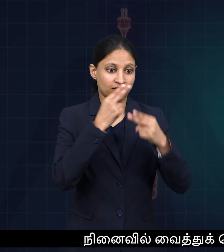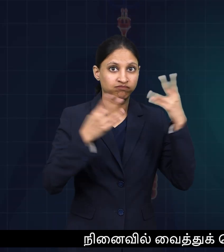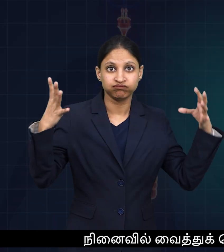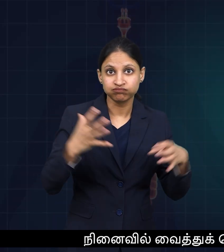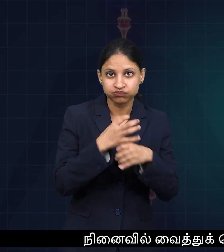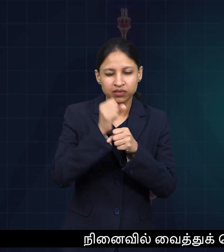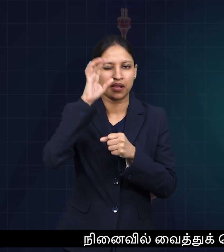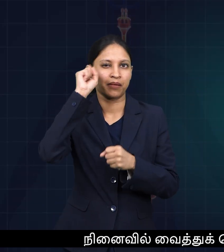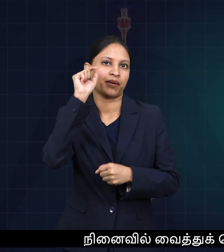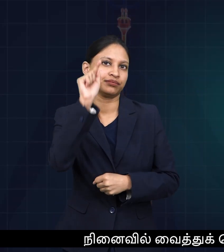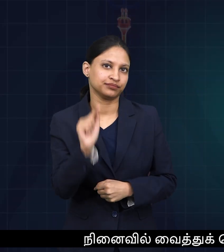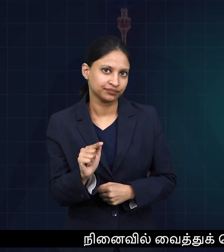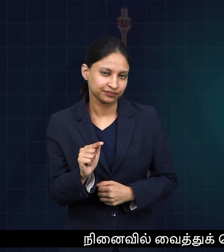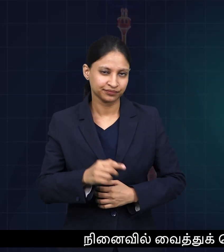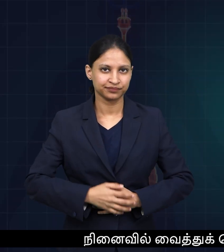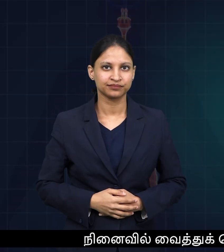நினைவில் வைத்துக் கொள்ளுங்கள்,